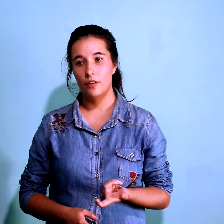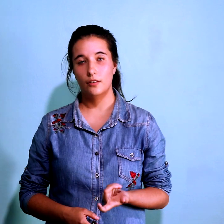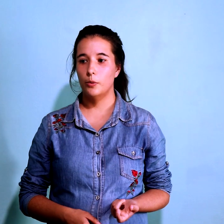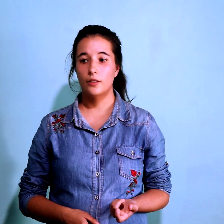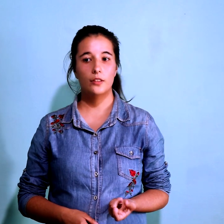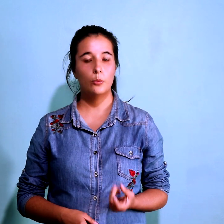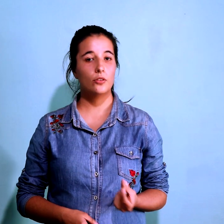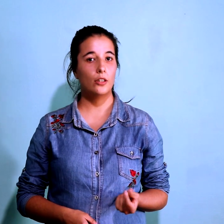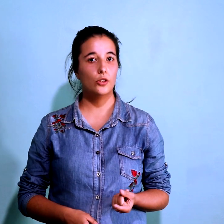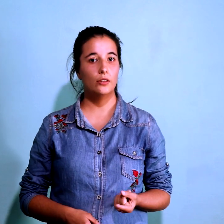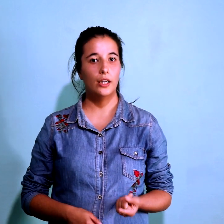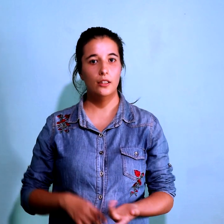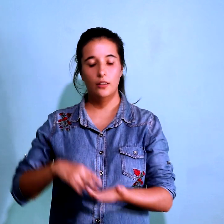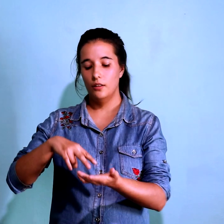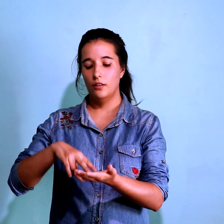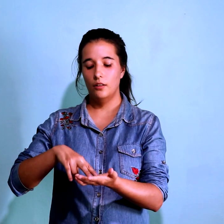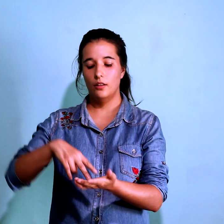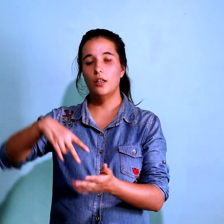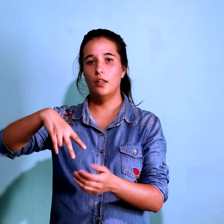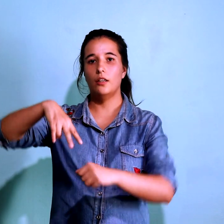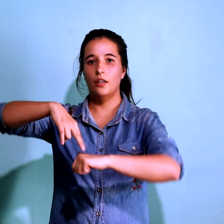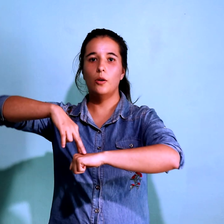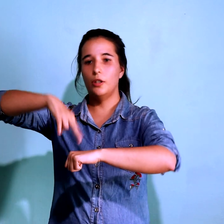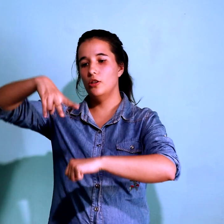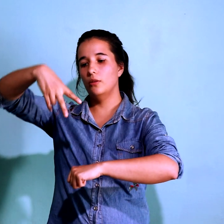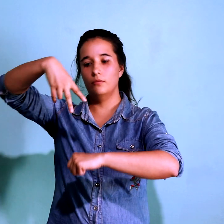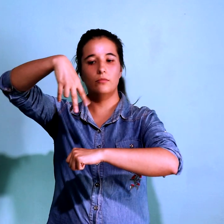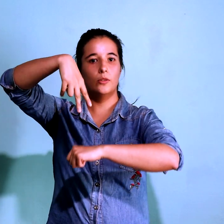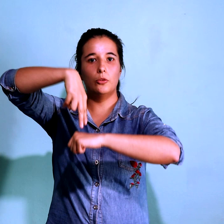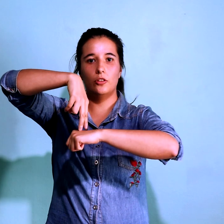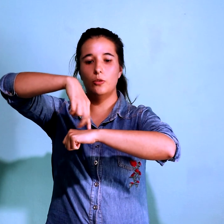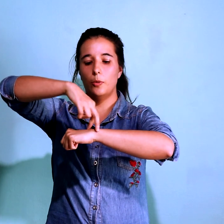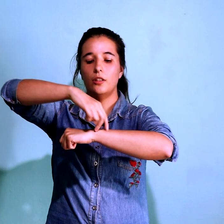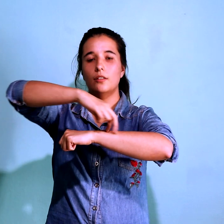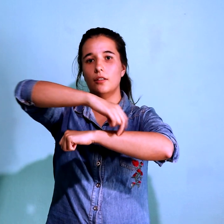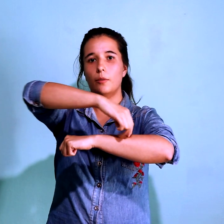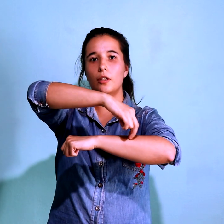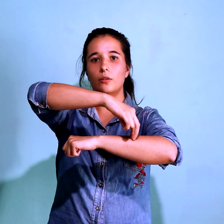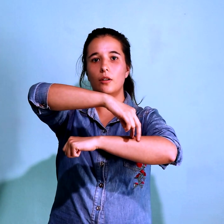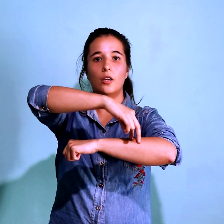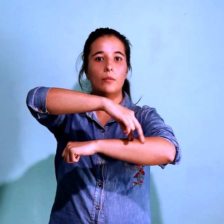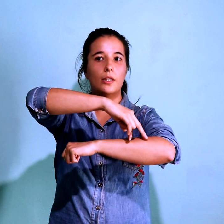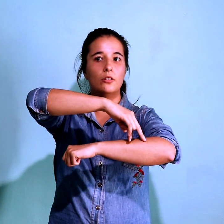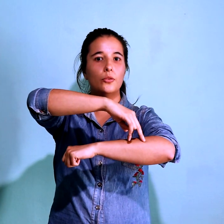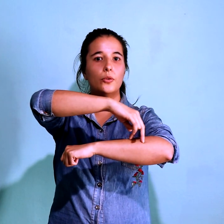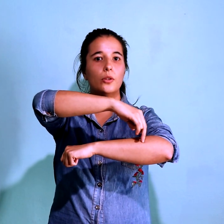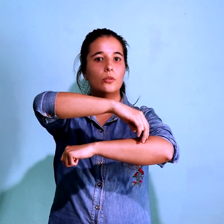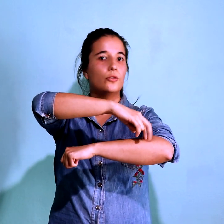faz. Por exemplo, o sinal de andar é realmente como se fossem 2 perninhas caminhando. Mas se tu for